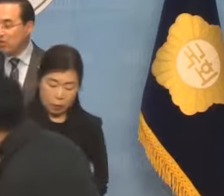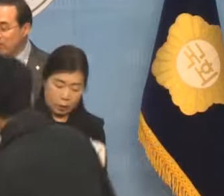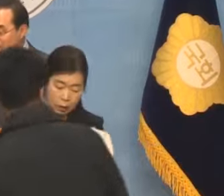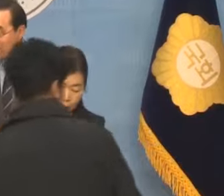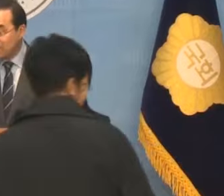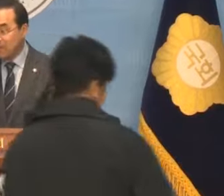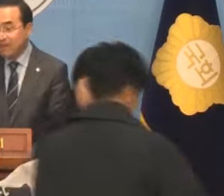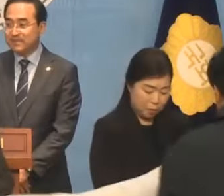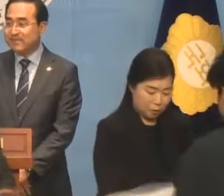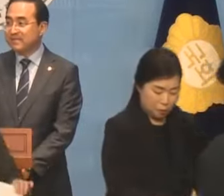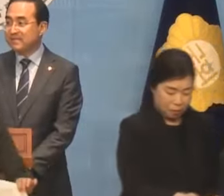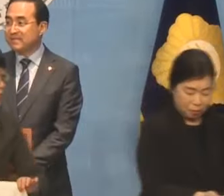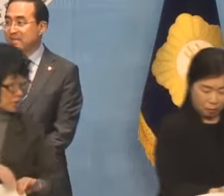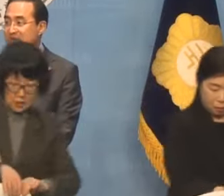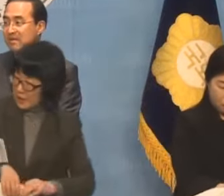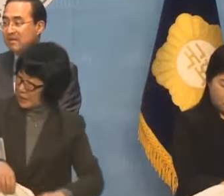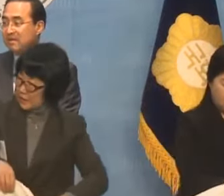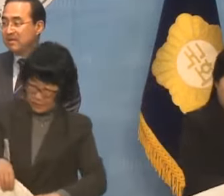제가 소개만 하겠습니다.